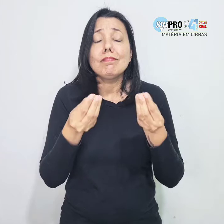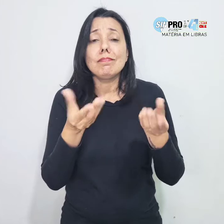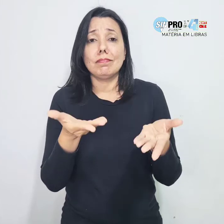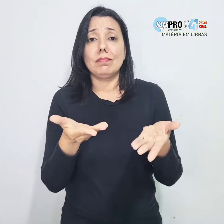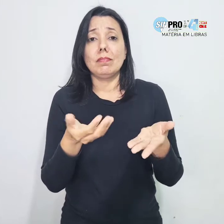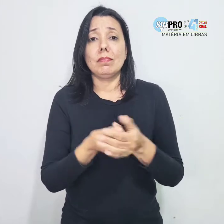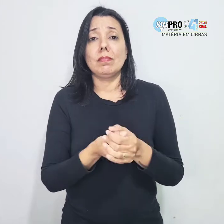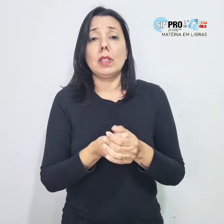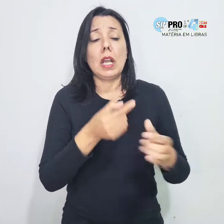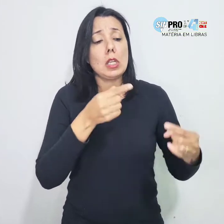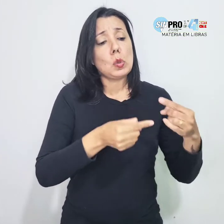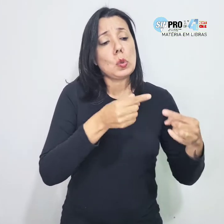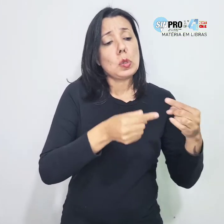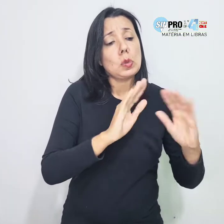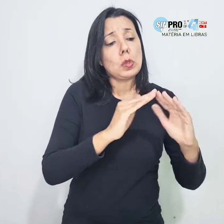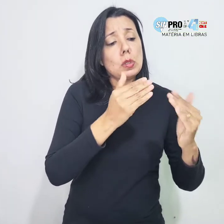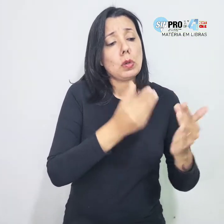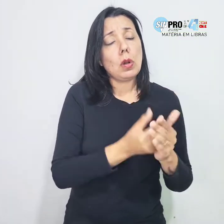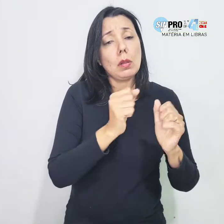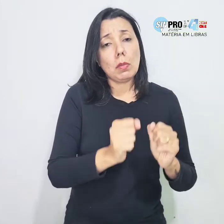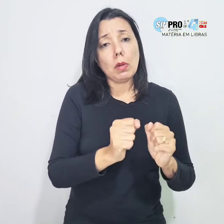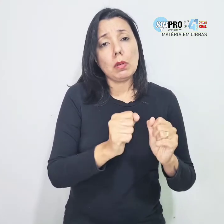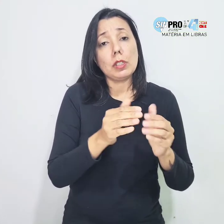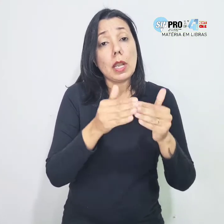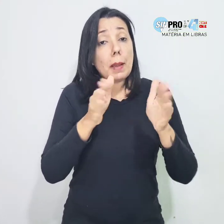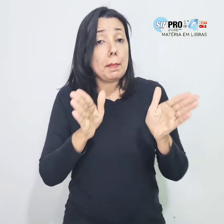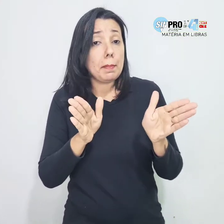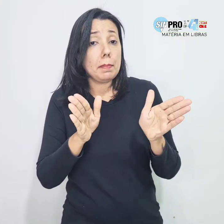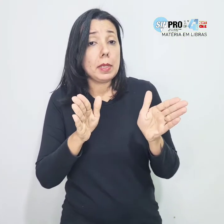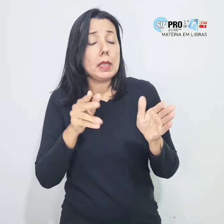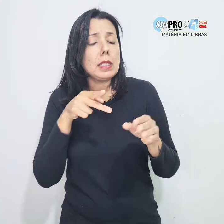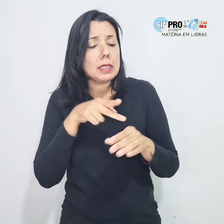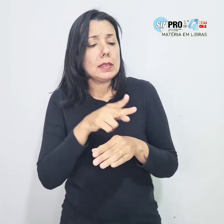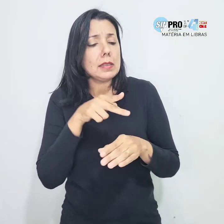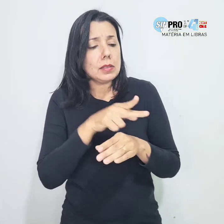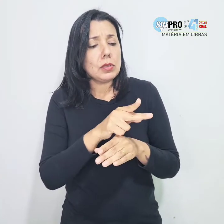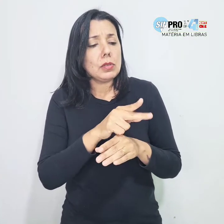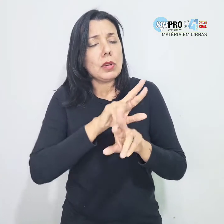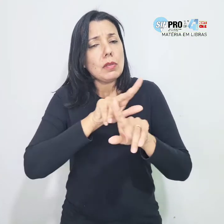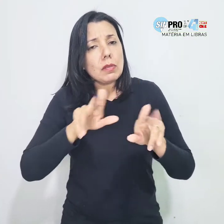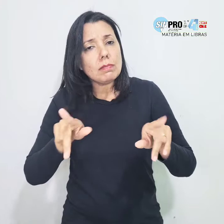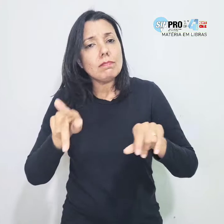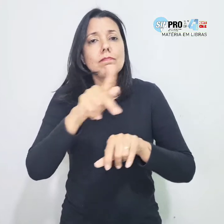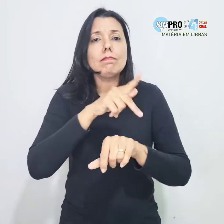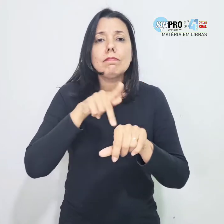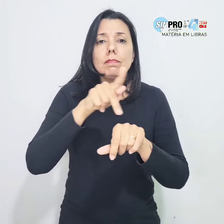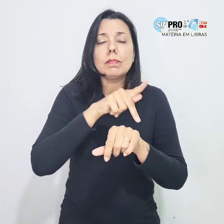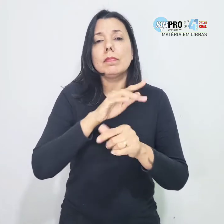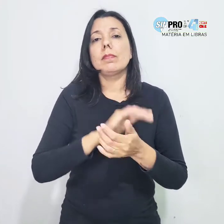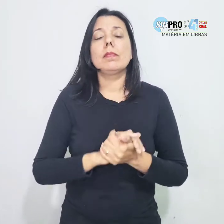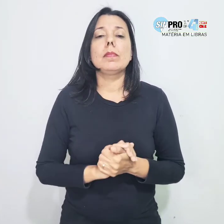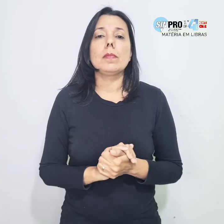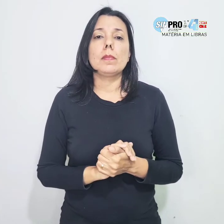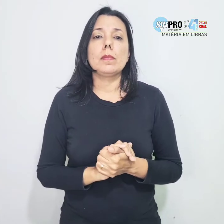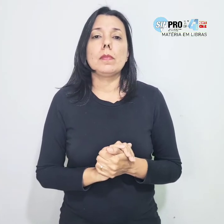O debate sobre se as escolas devem reabrir ou não segue intenso em vários países. No Reino